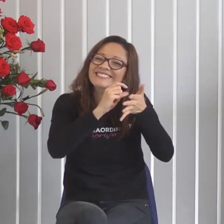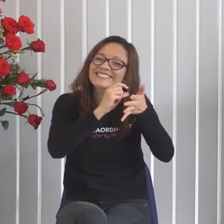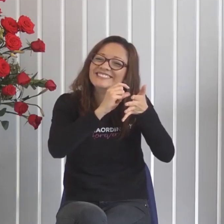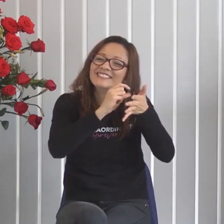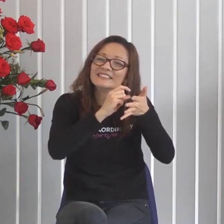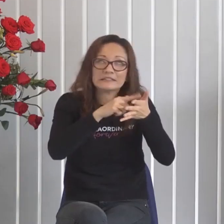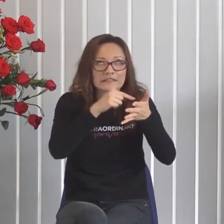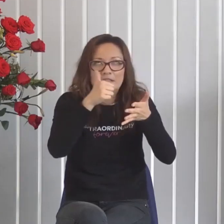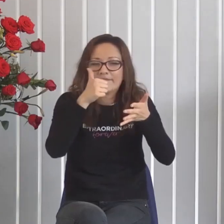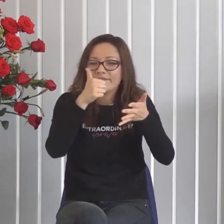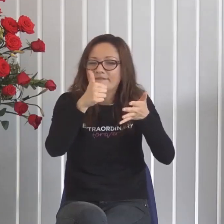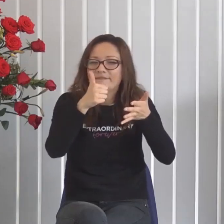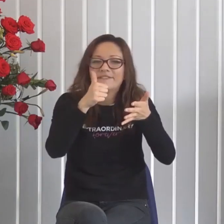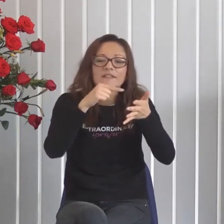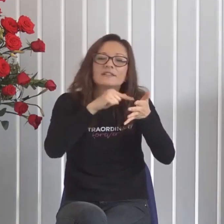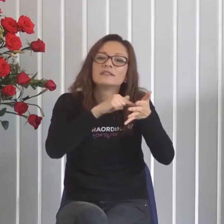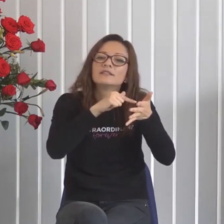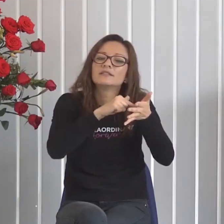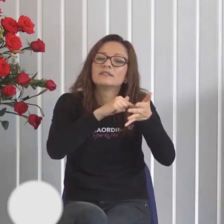Esto es tan bueno.